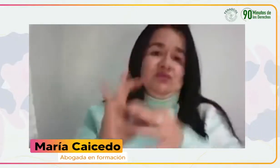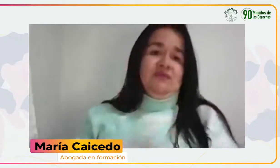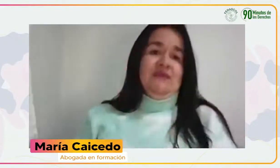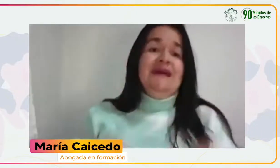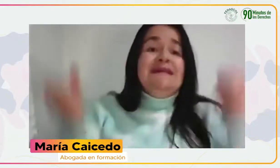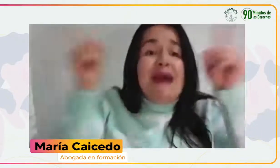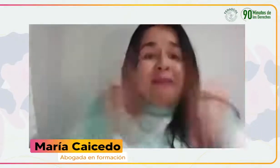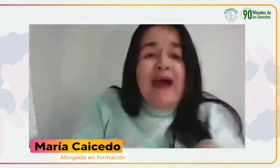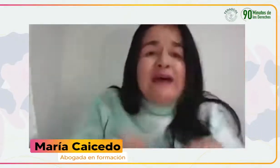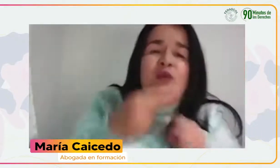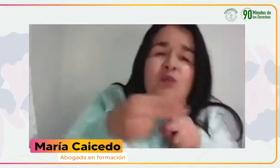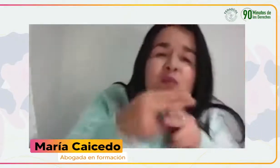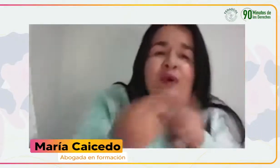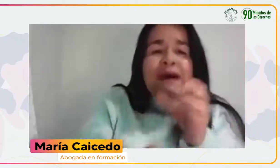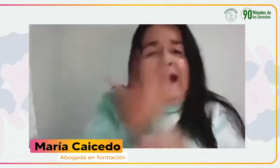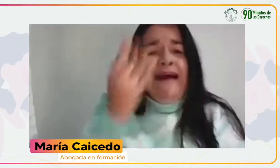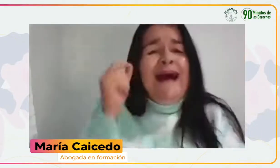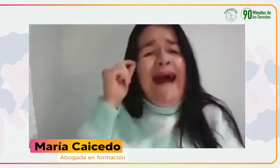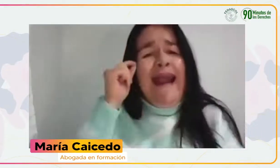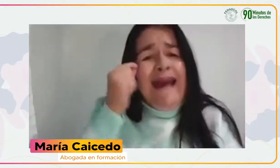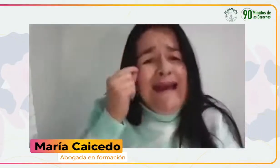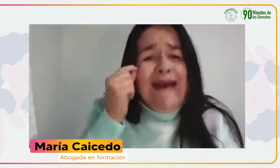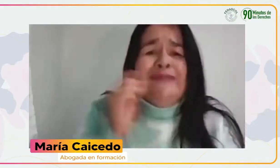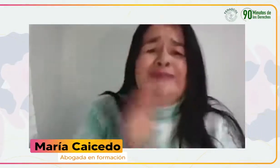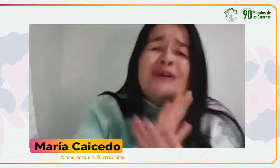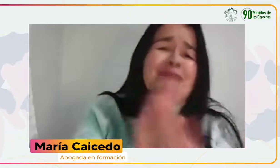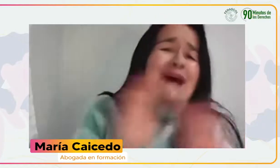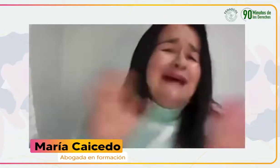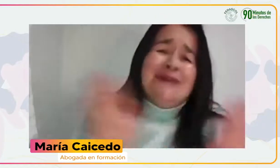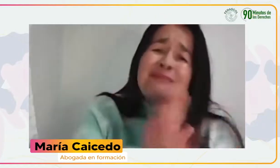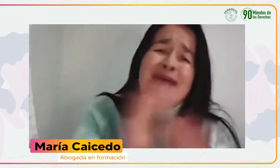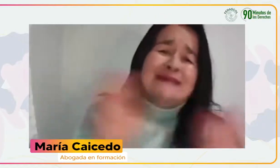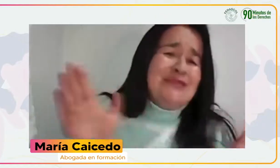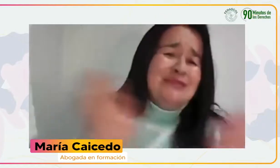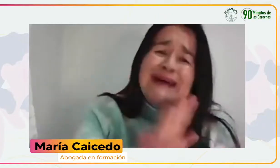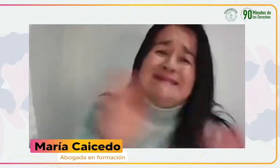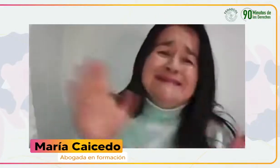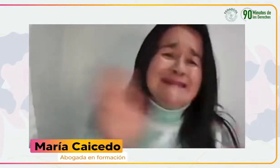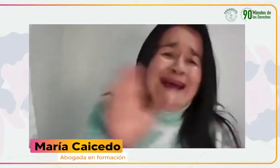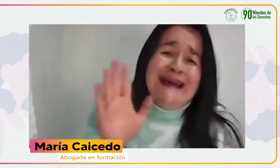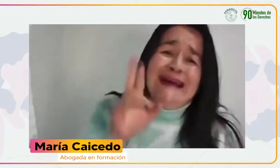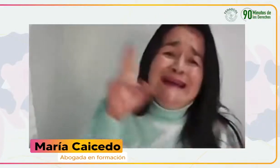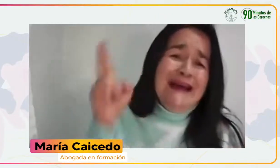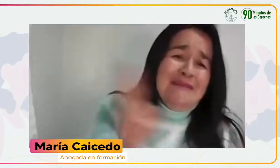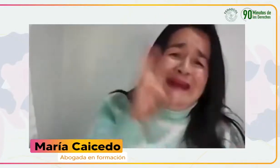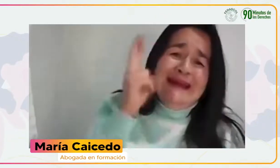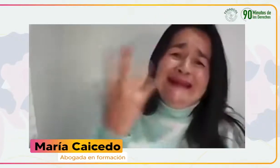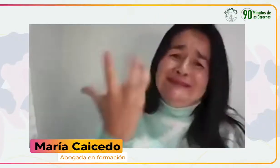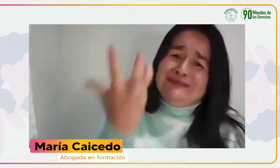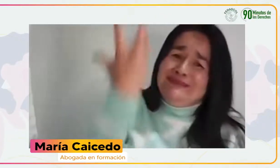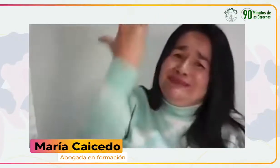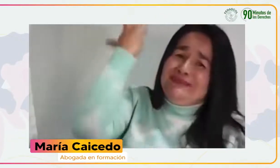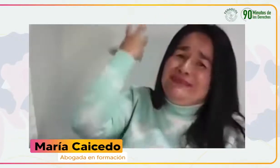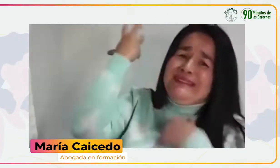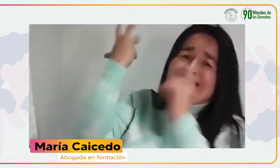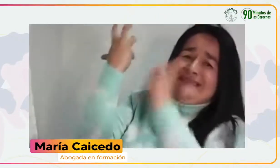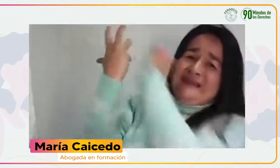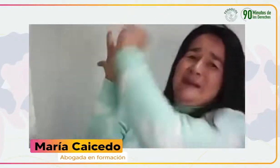profe de FENASCOL, de Sordebog y quiero agradecerles de verdad. Henry, por favor, ya